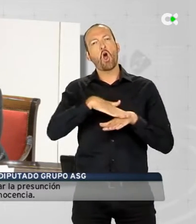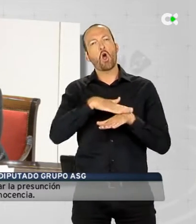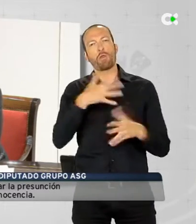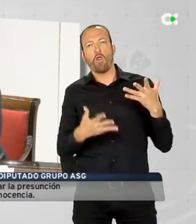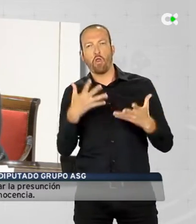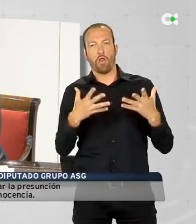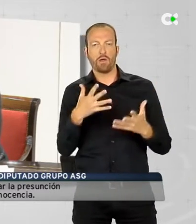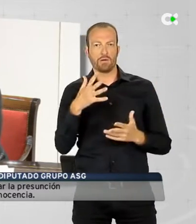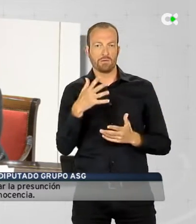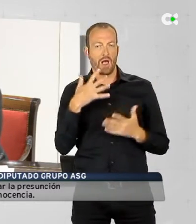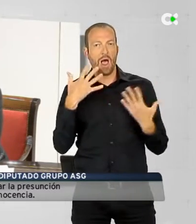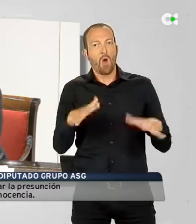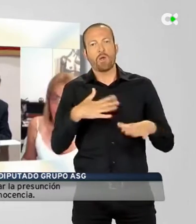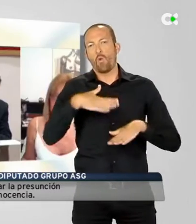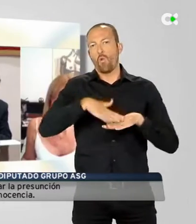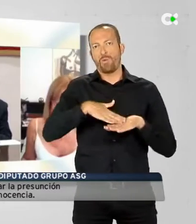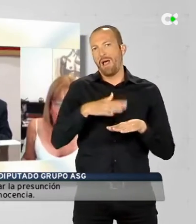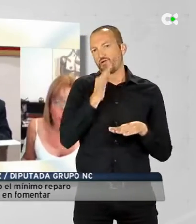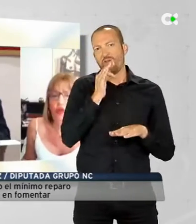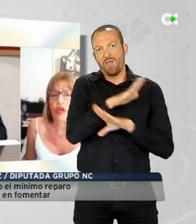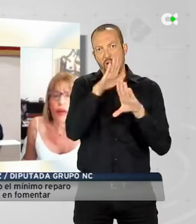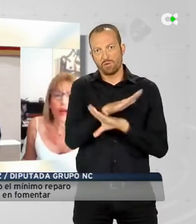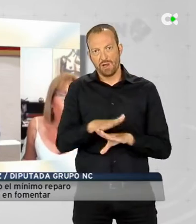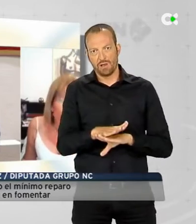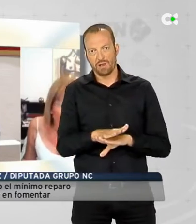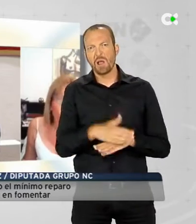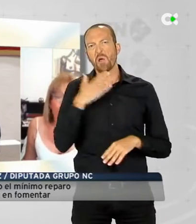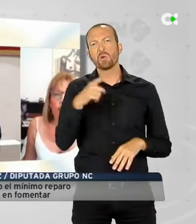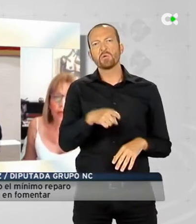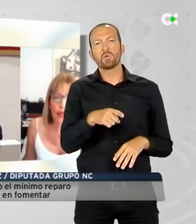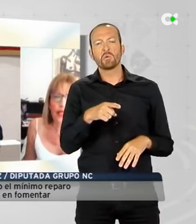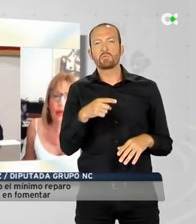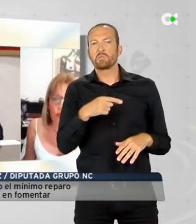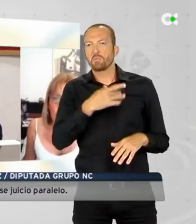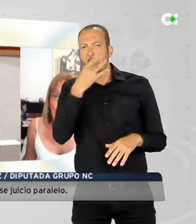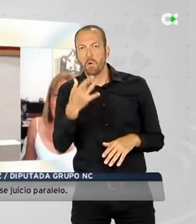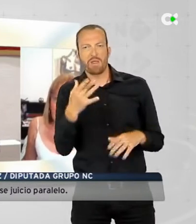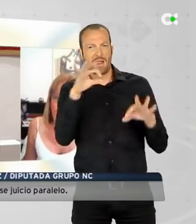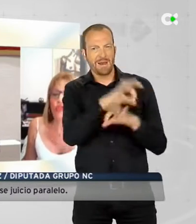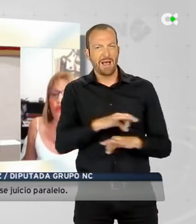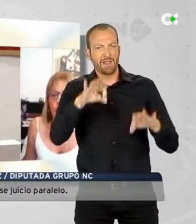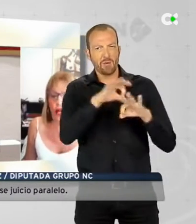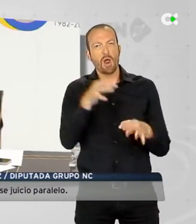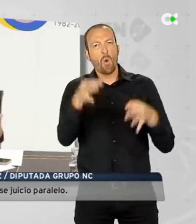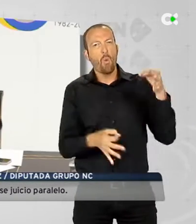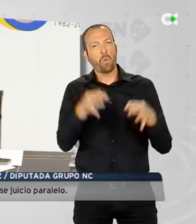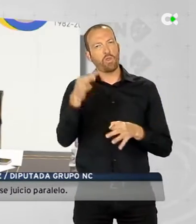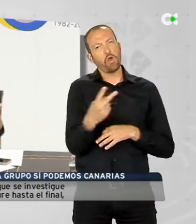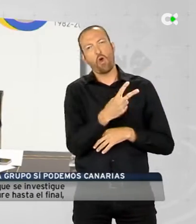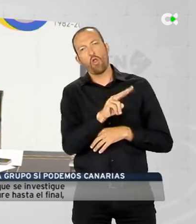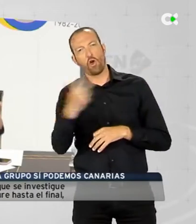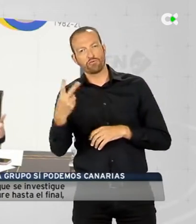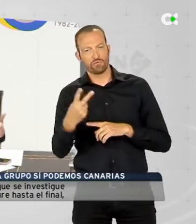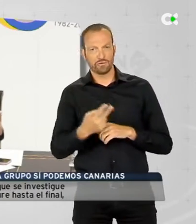la presunción de inocencia. No han tenido el mínimo reparo ni pudor en fomentar e impulsar ese juicio paralelo. Queremos que